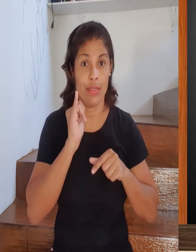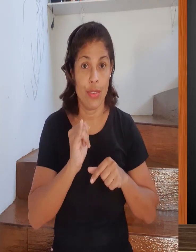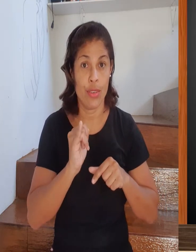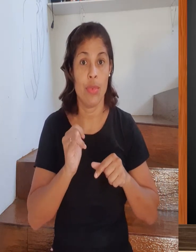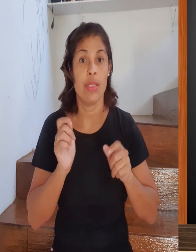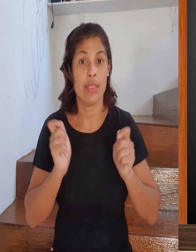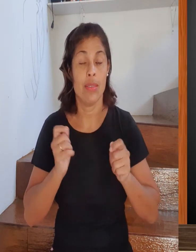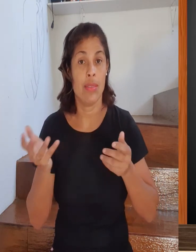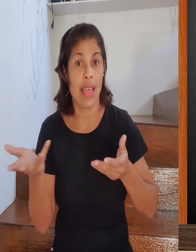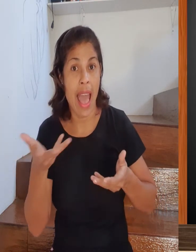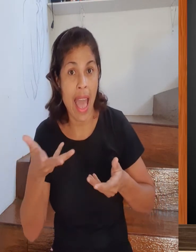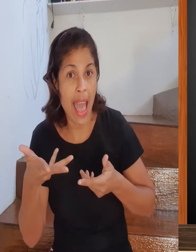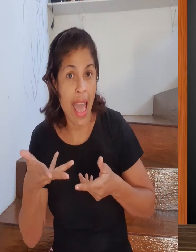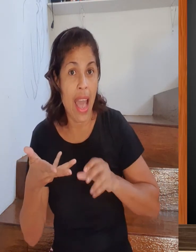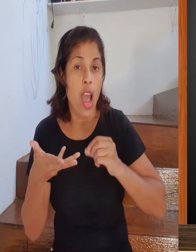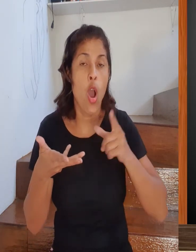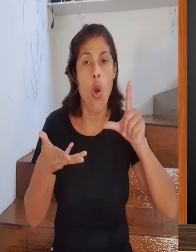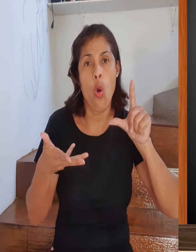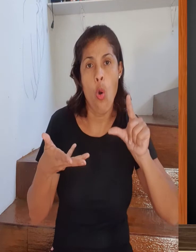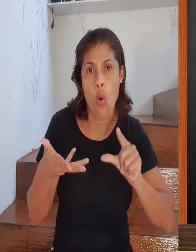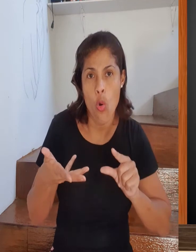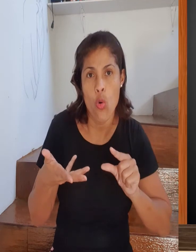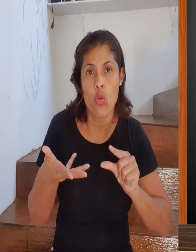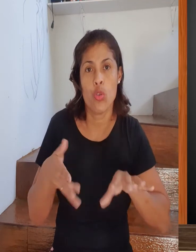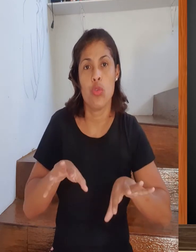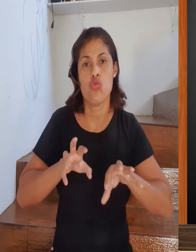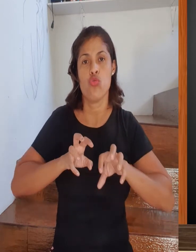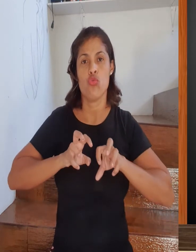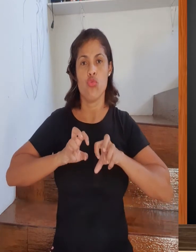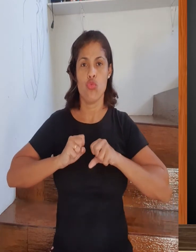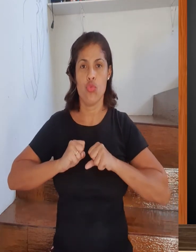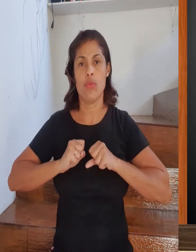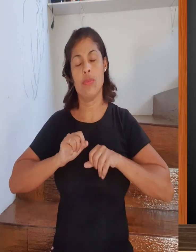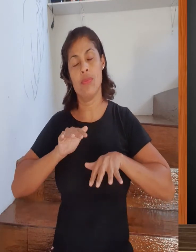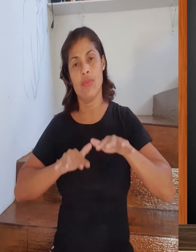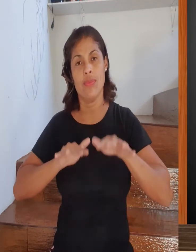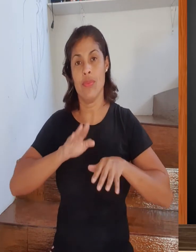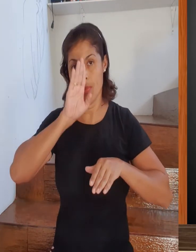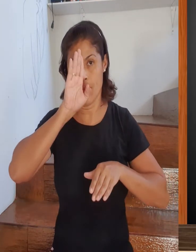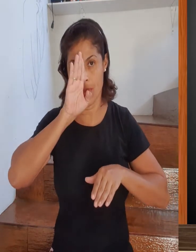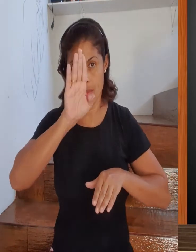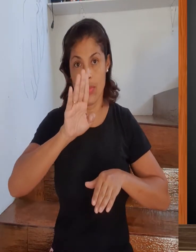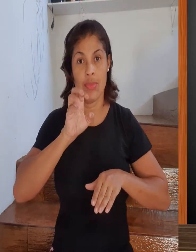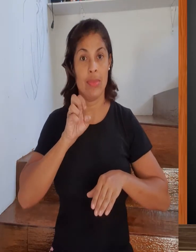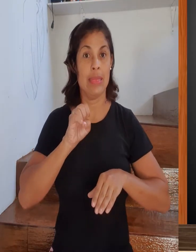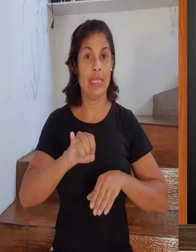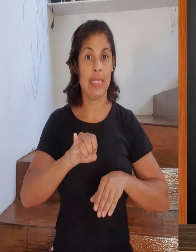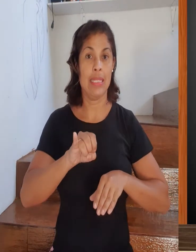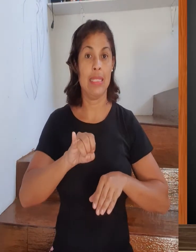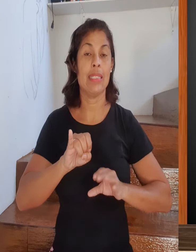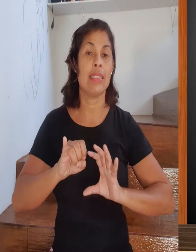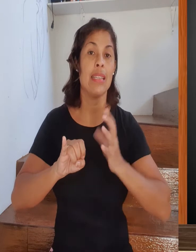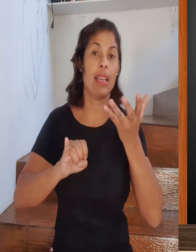informação para acelerar ou diminuir a absorção de medicamentos administrados principalmente por